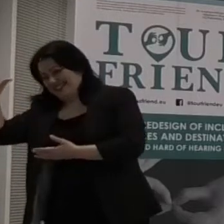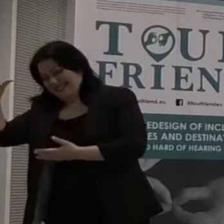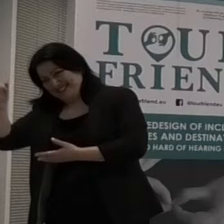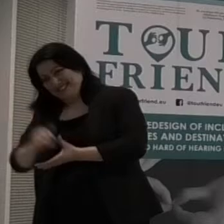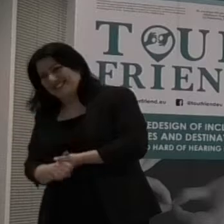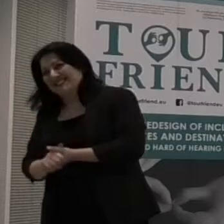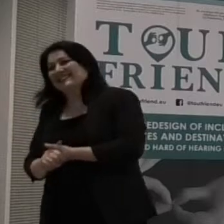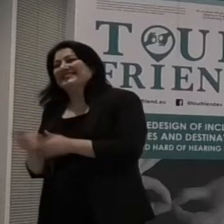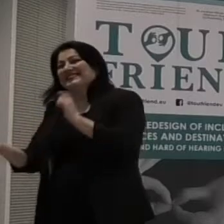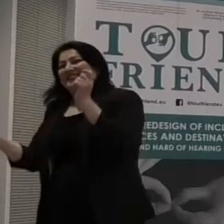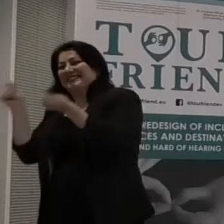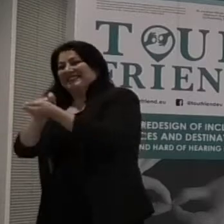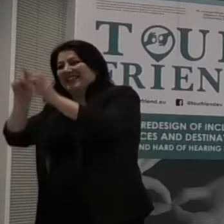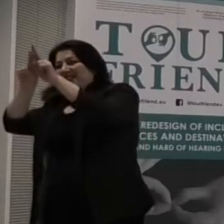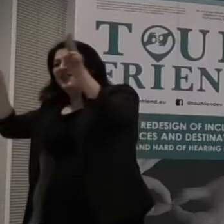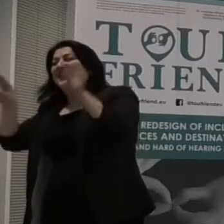στα διεθνή νοήματα.